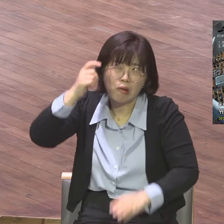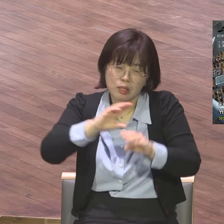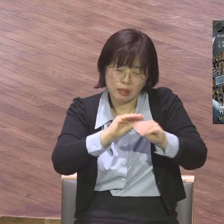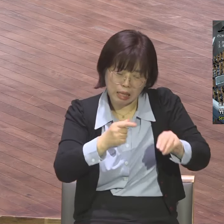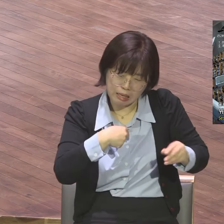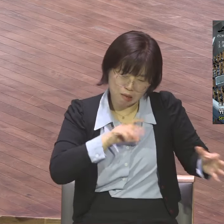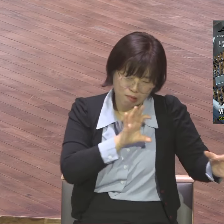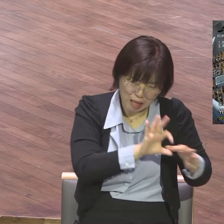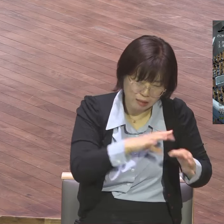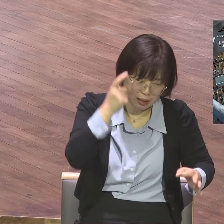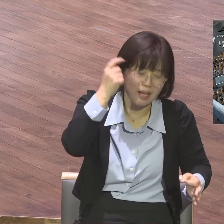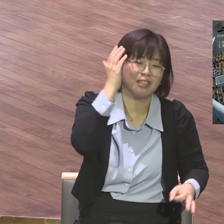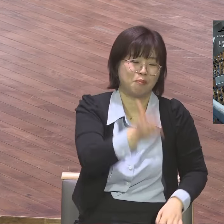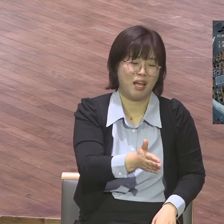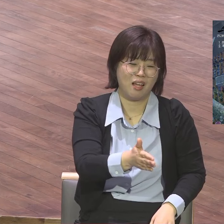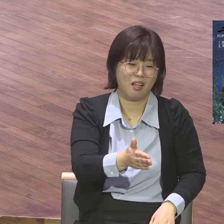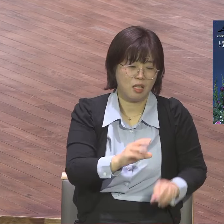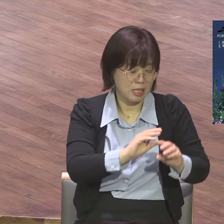말라.